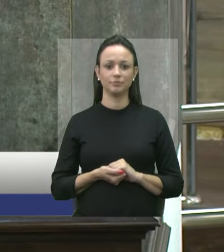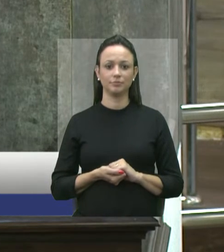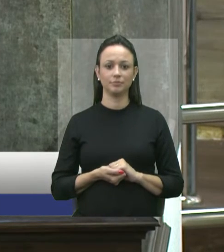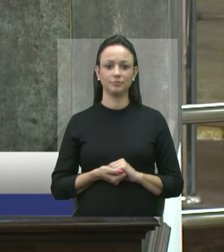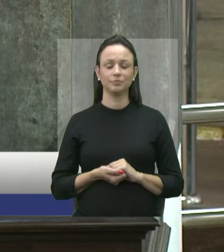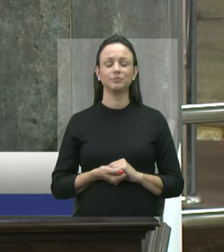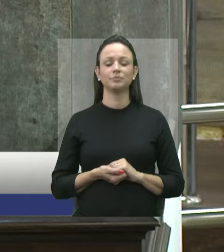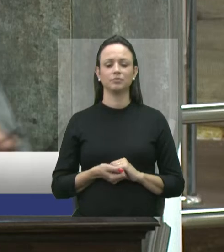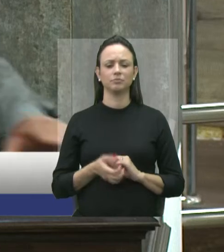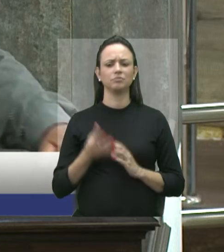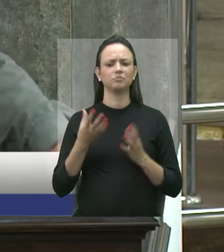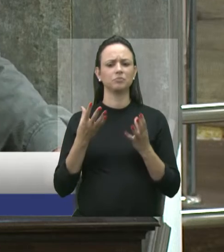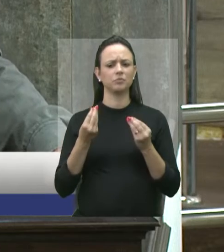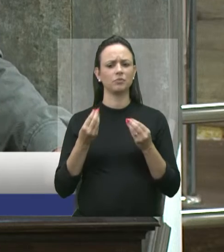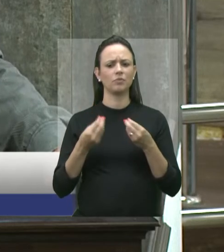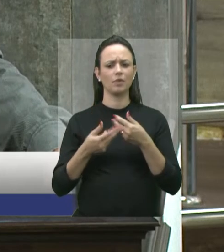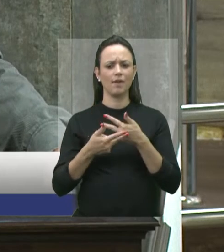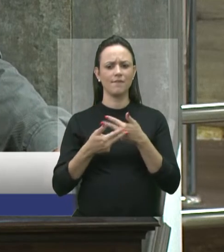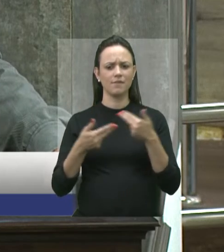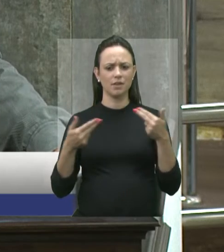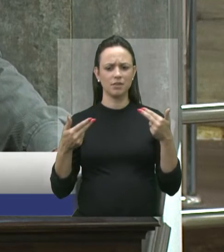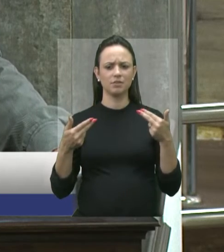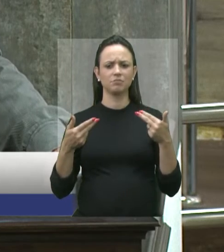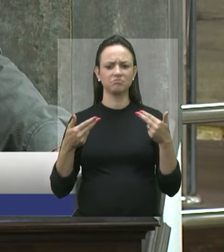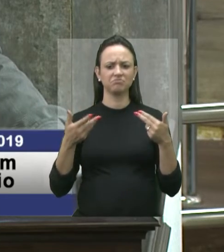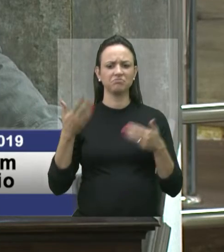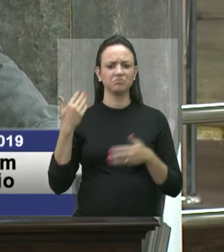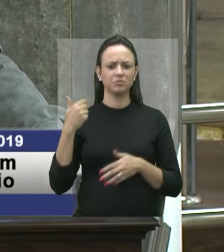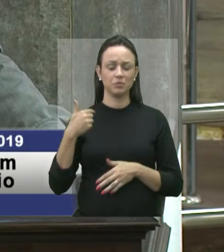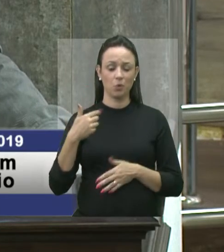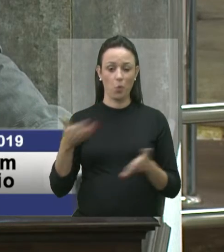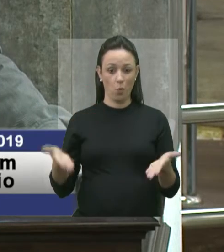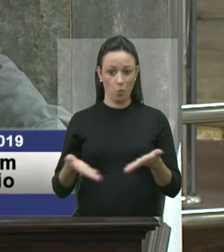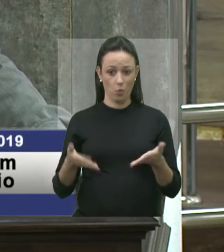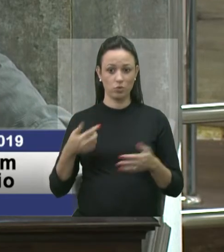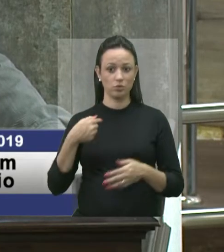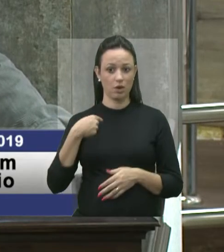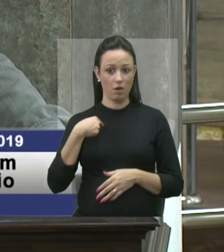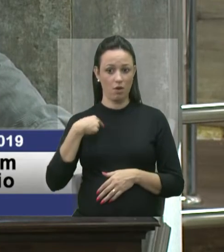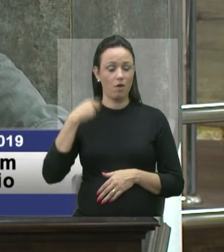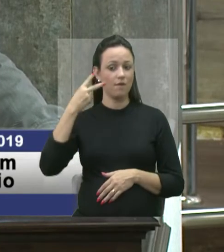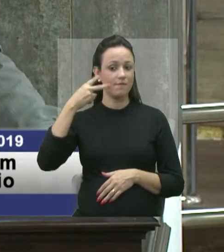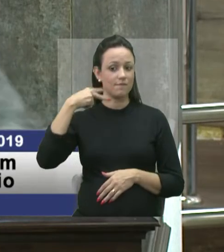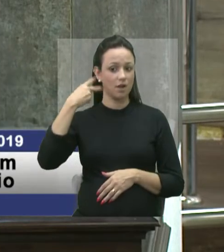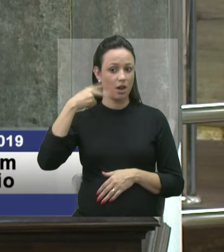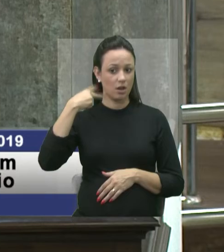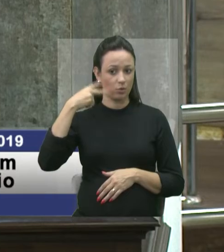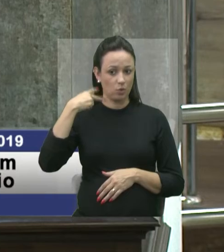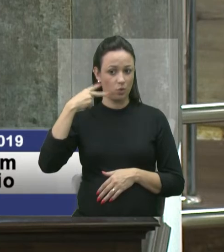Muitas vezes, hoje, como vereador, por um tempo, estou,